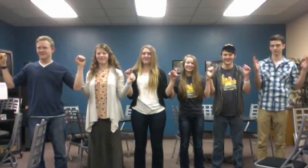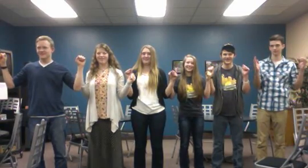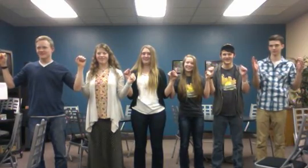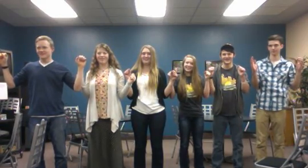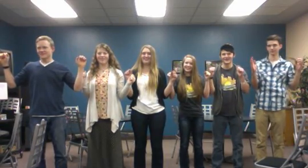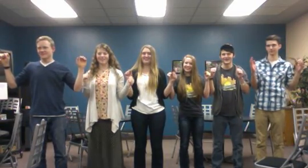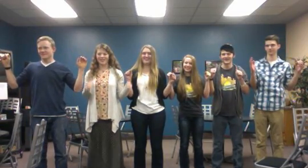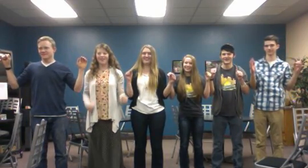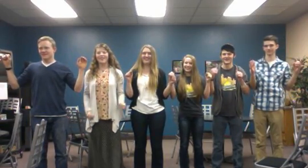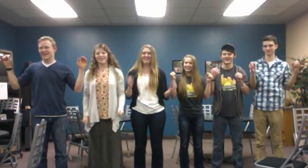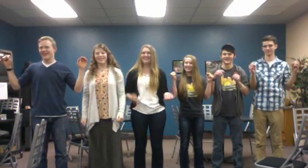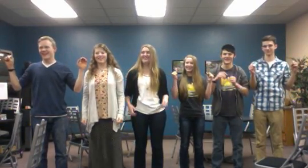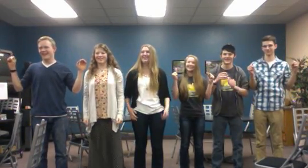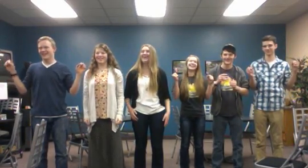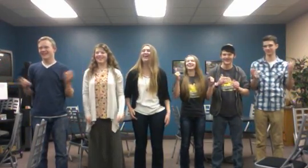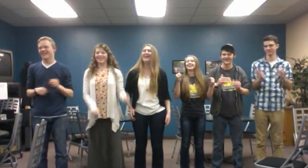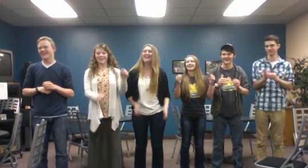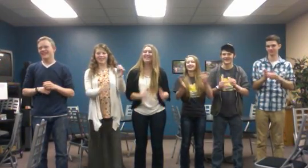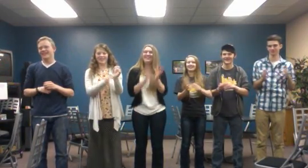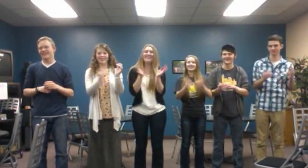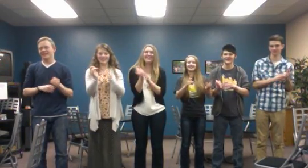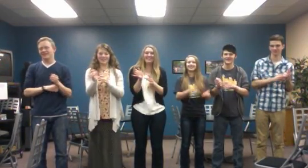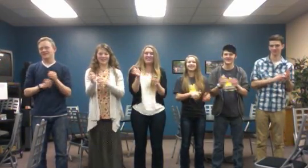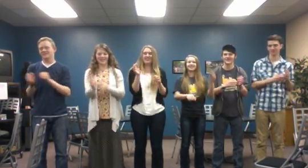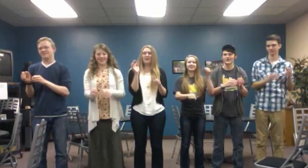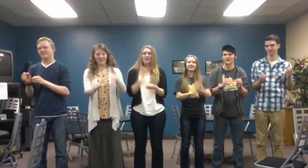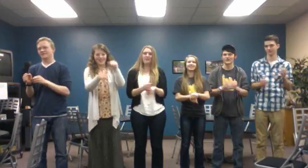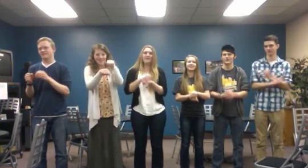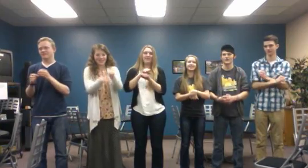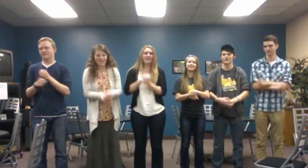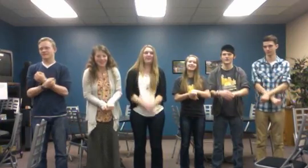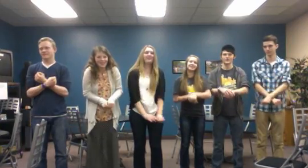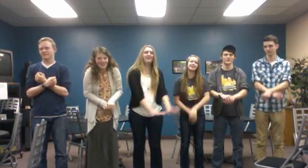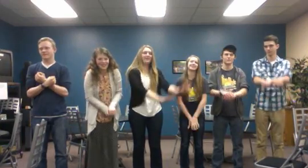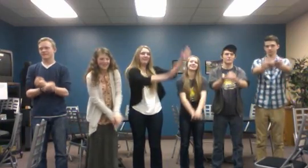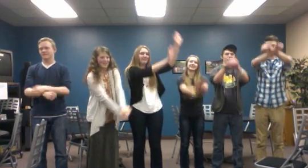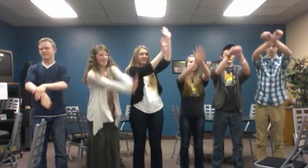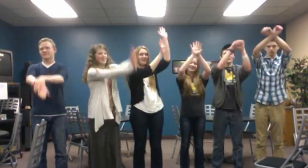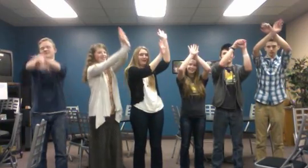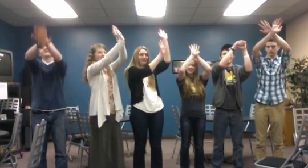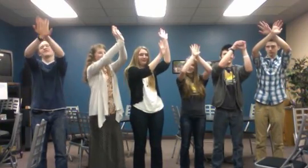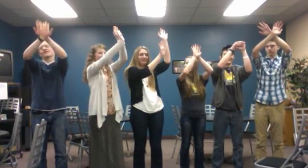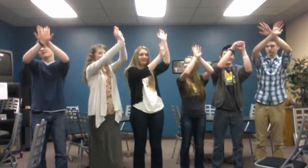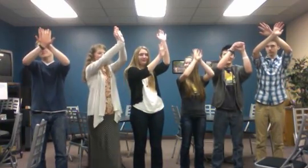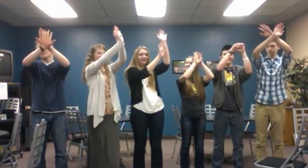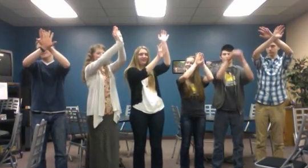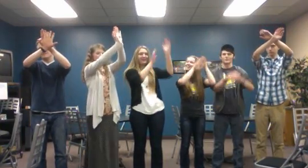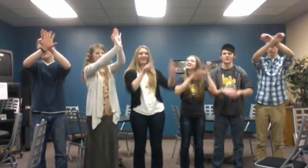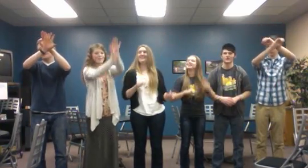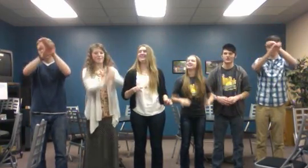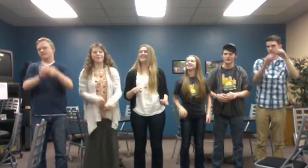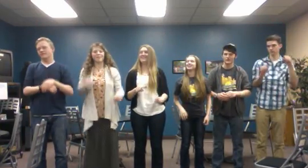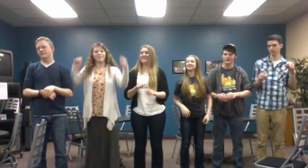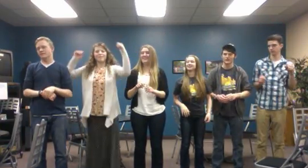Let's hear the chorus. Cristo puede mover montes, Solo Dios